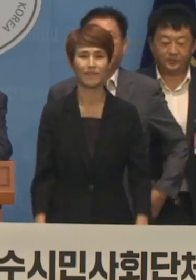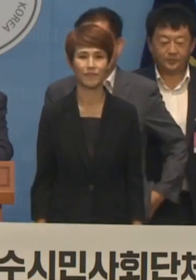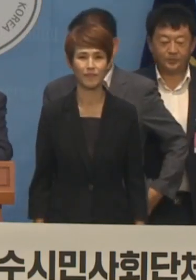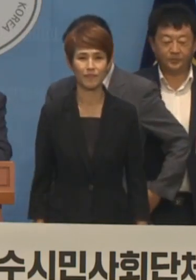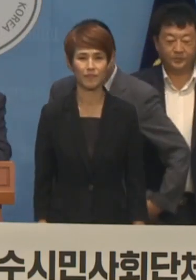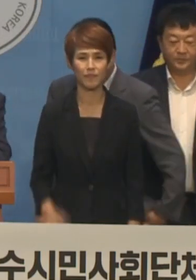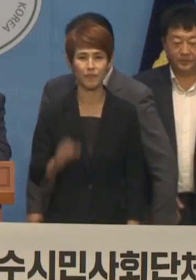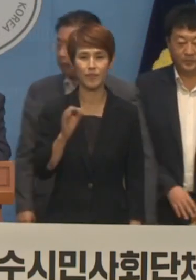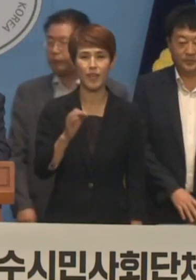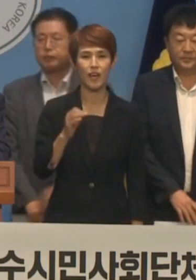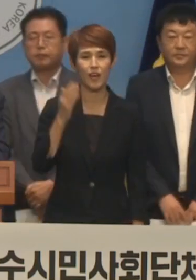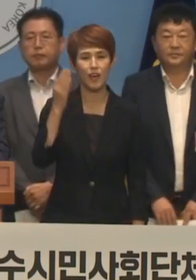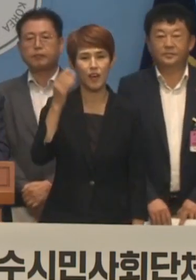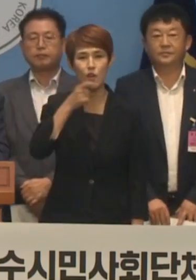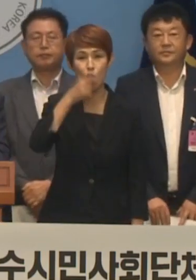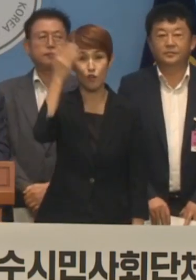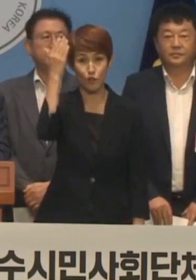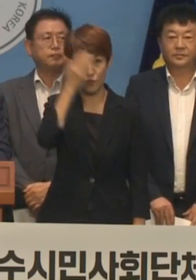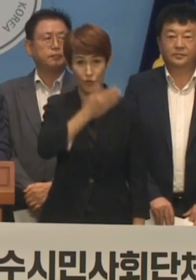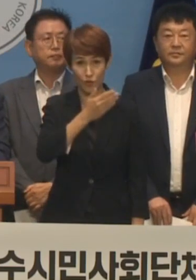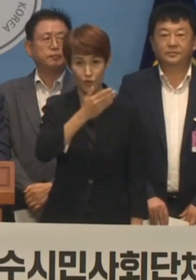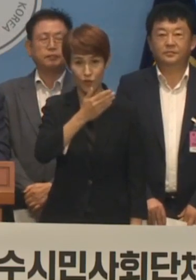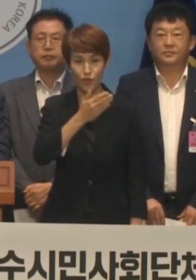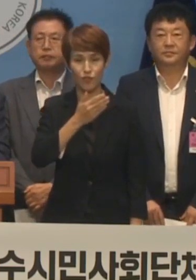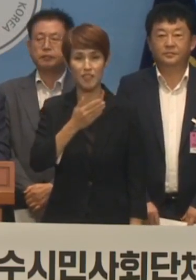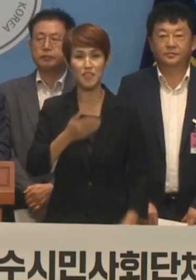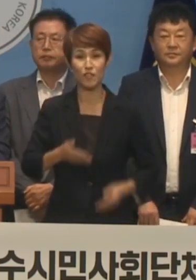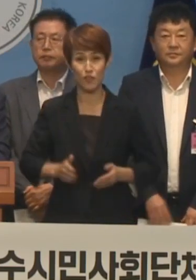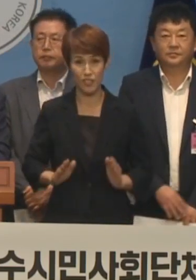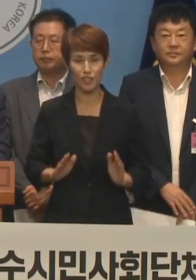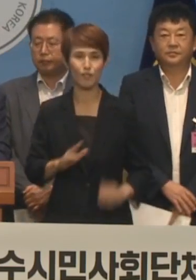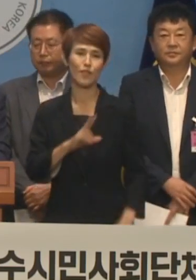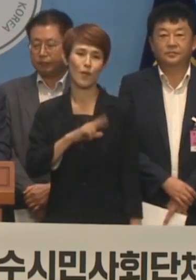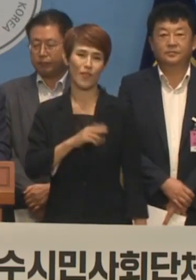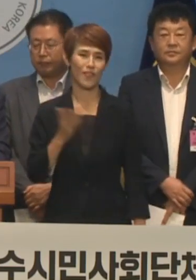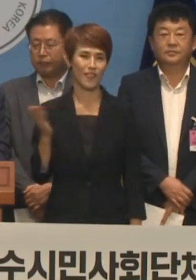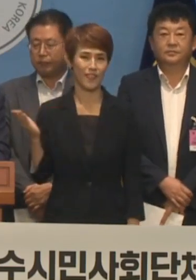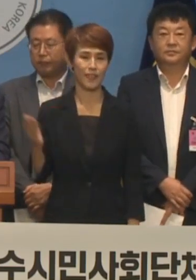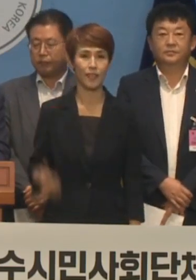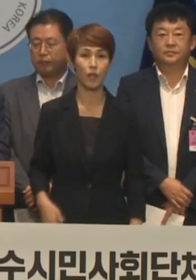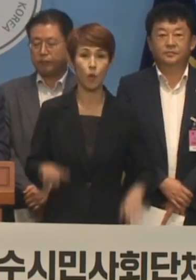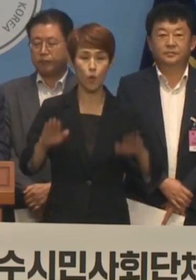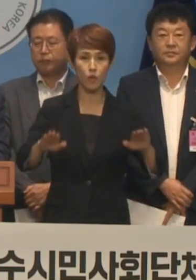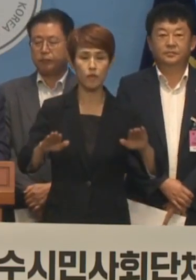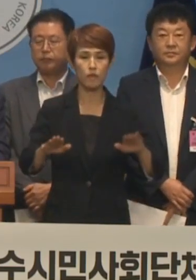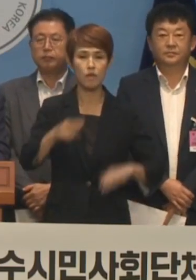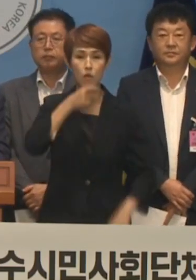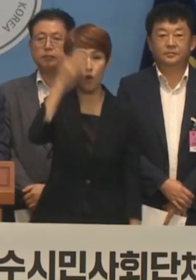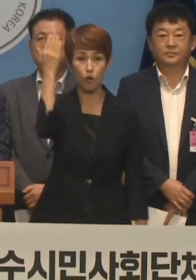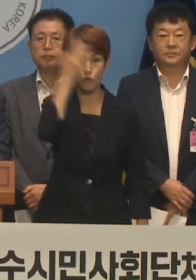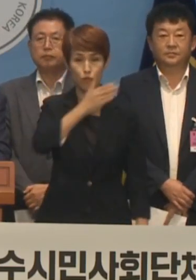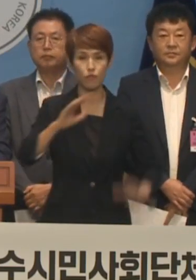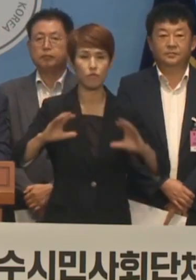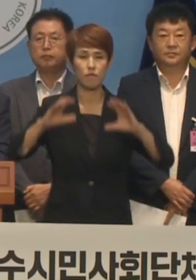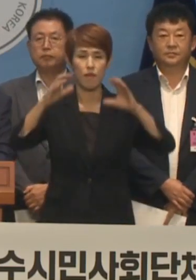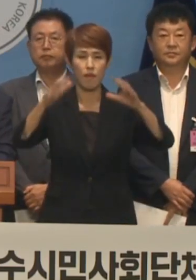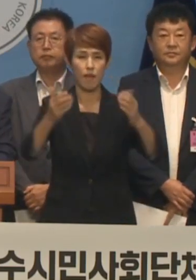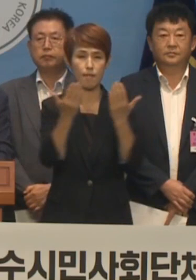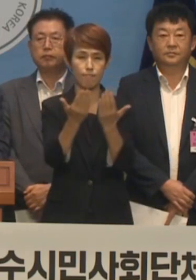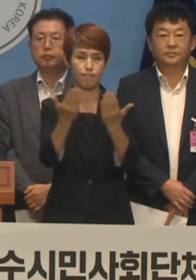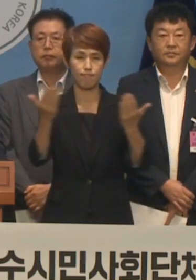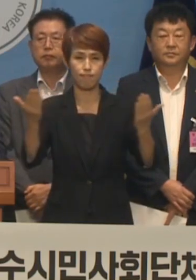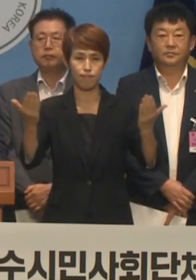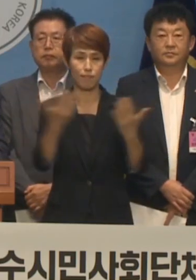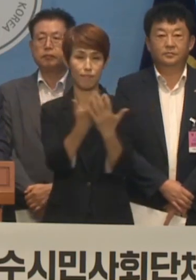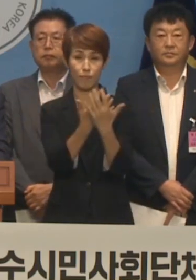저는 여수시갑 주철현 국회의원입니다. 오늘 여수 세계 박람회 부채 상황